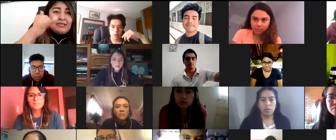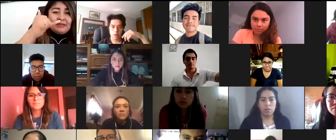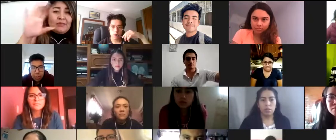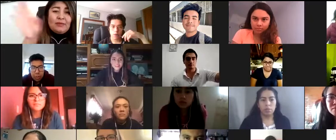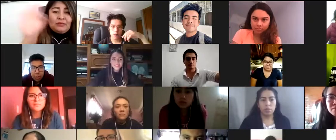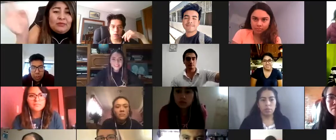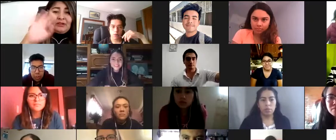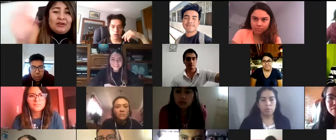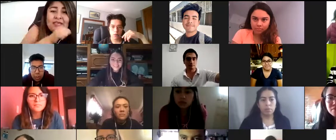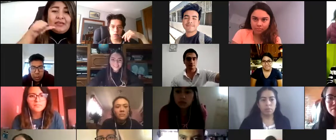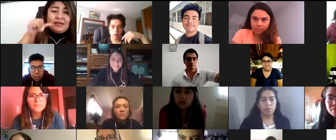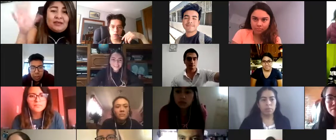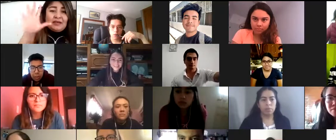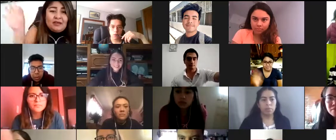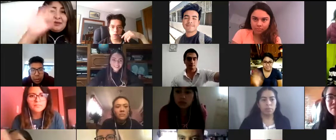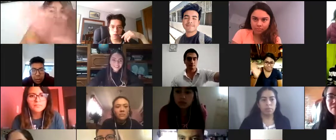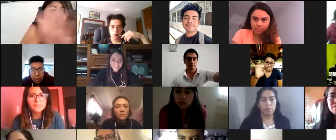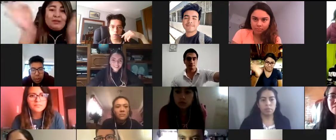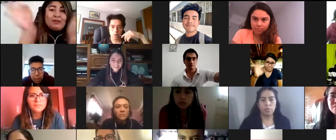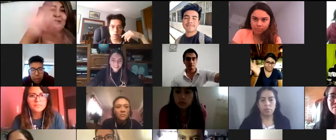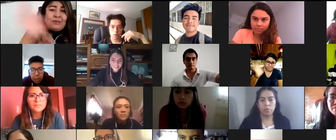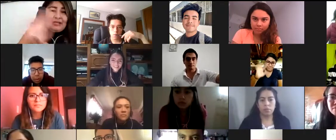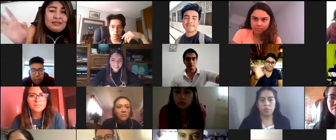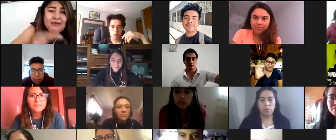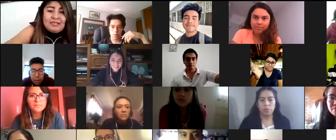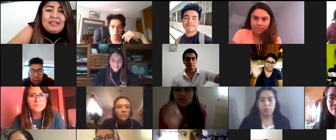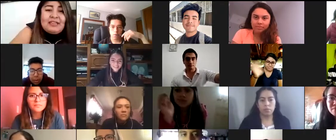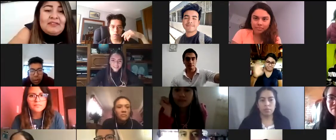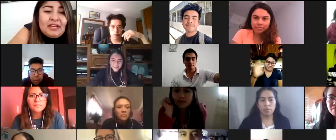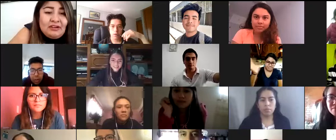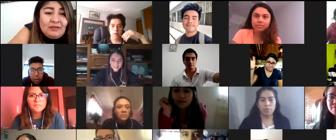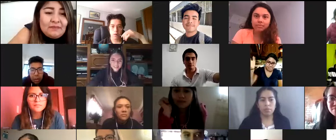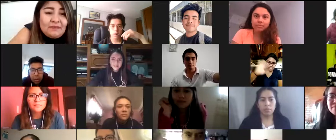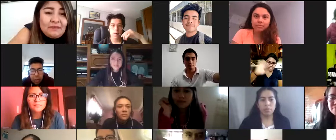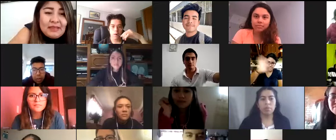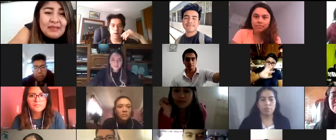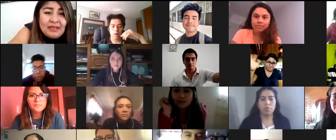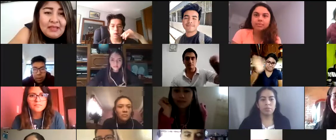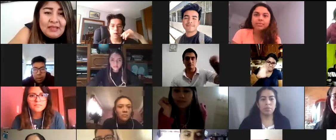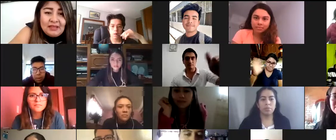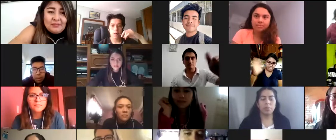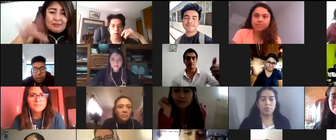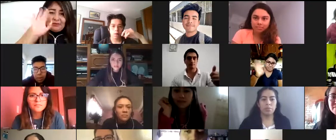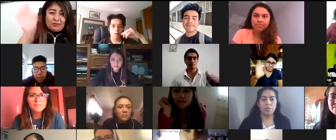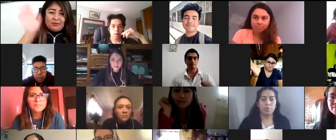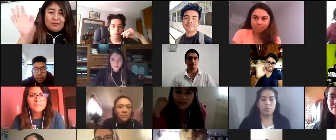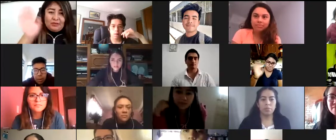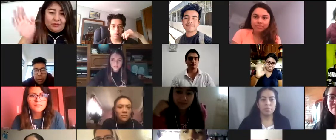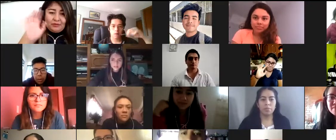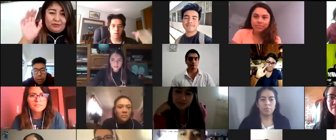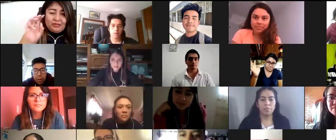Abby. Mueve tu mano, Ali. Mueve tu mano para que te vean. ¿Ya lo identificaron? Mueve tu